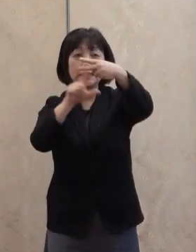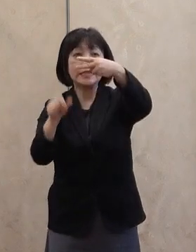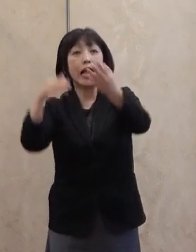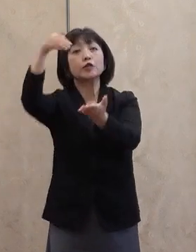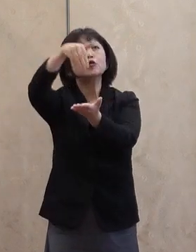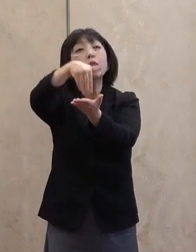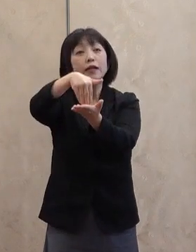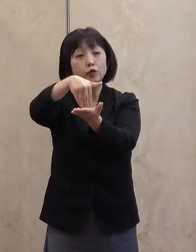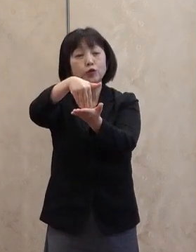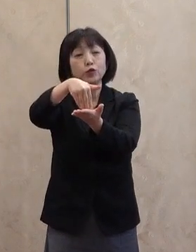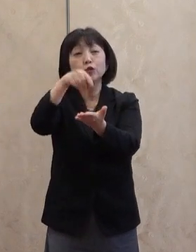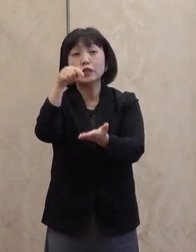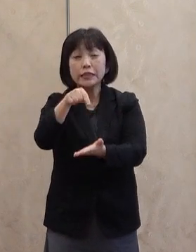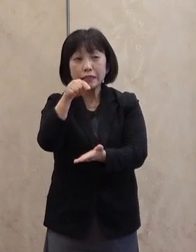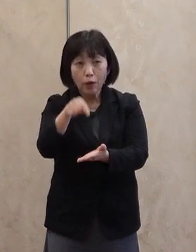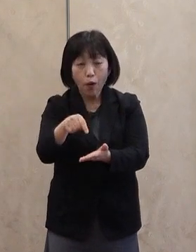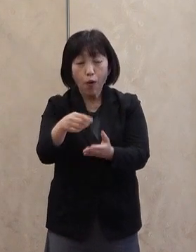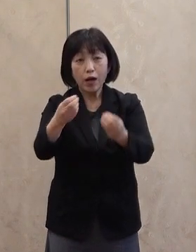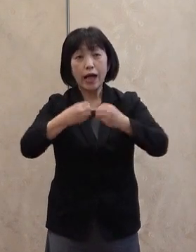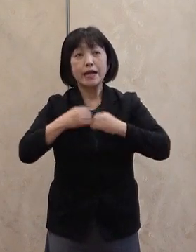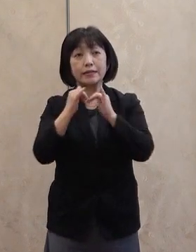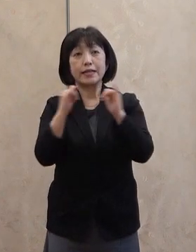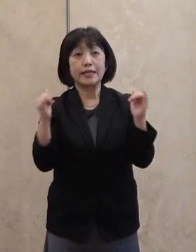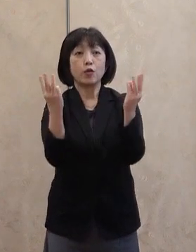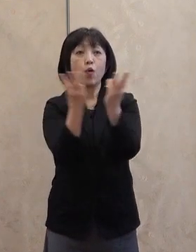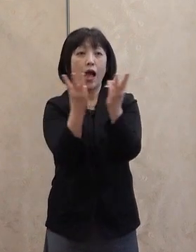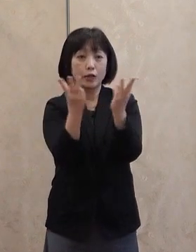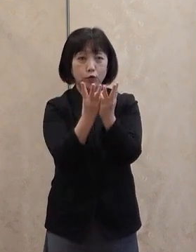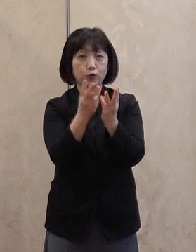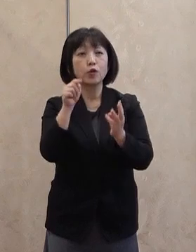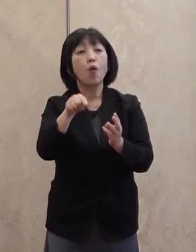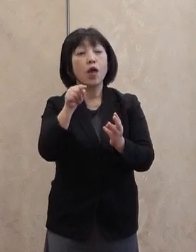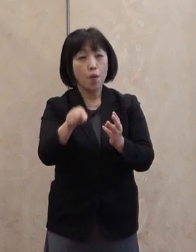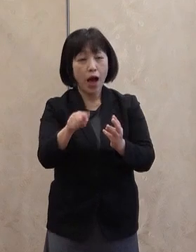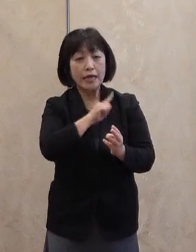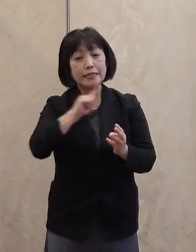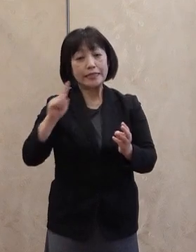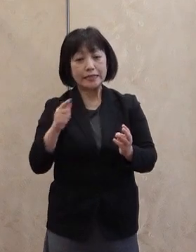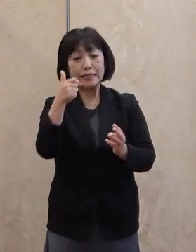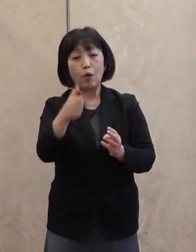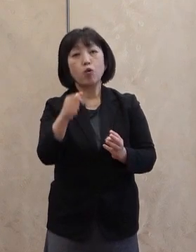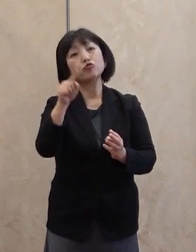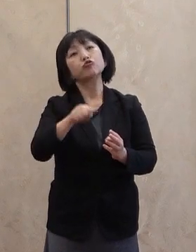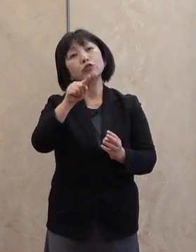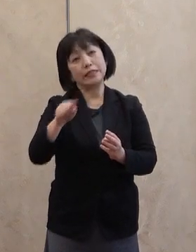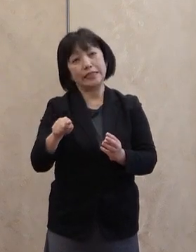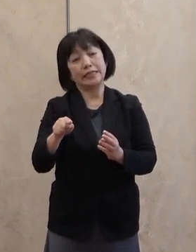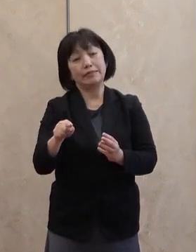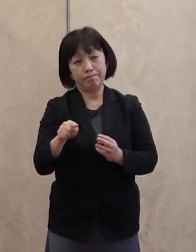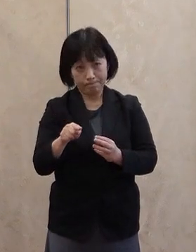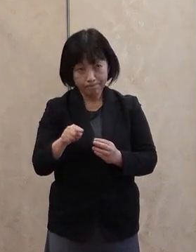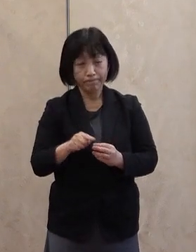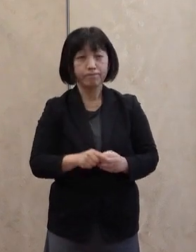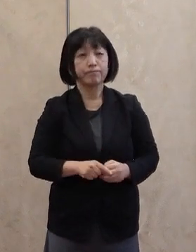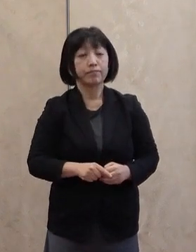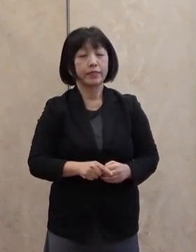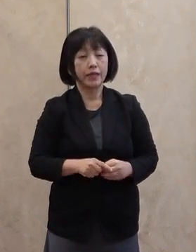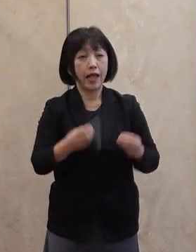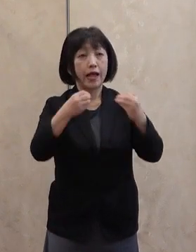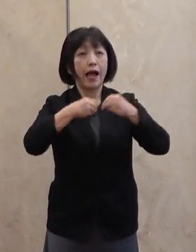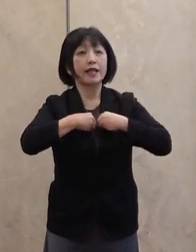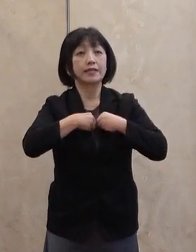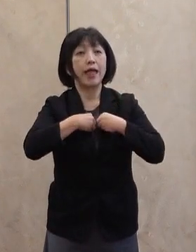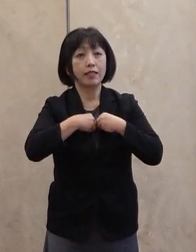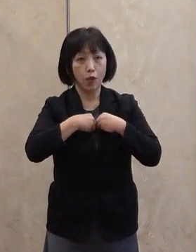点における陽性者の数、これは1日50名です。で、感